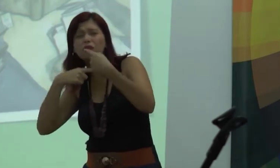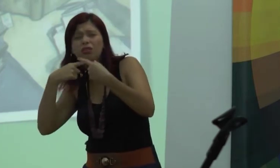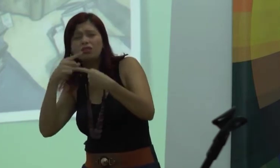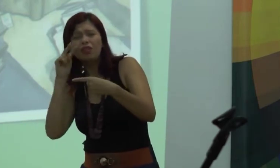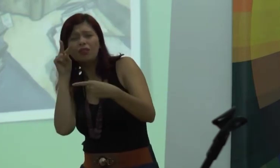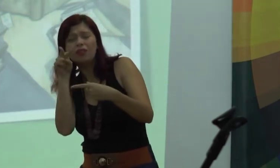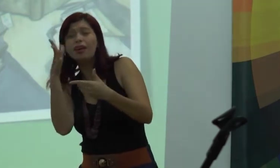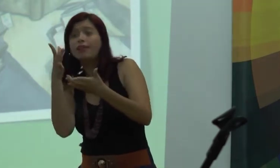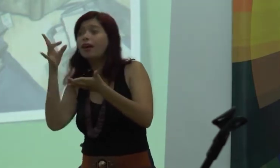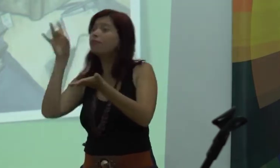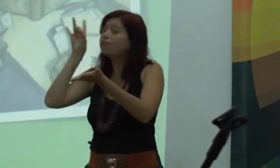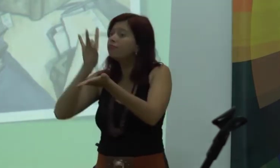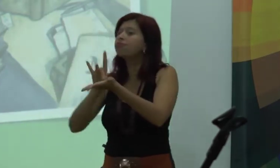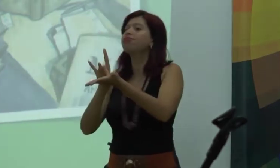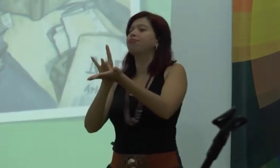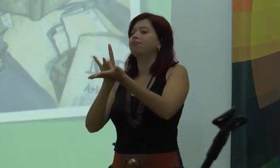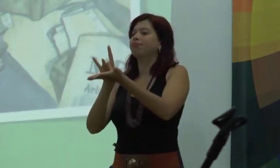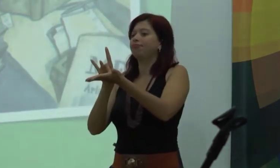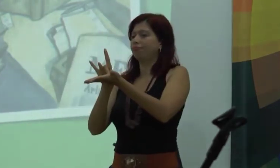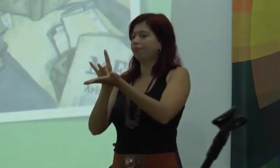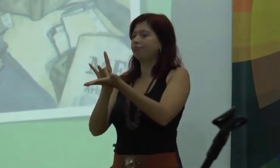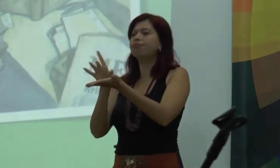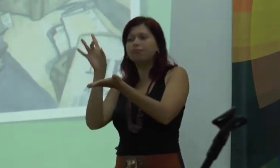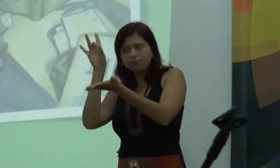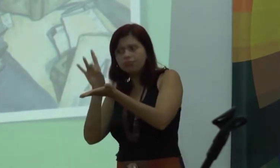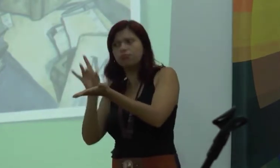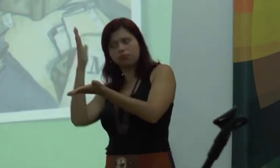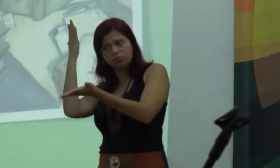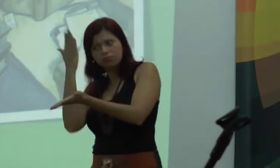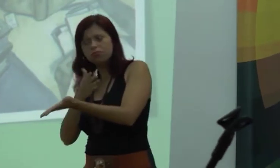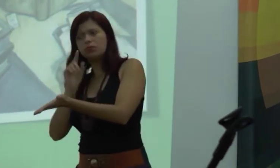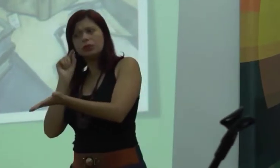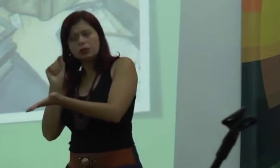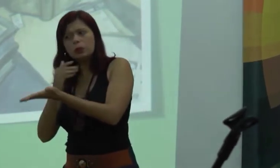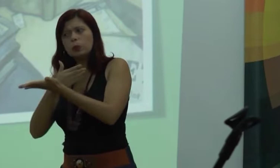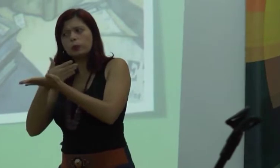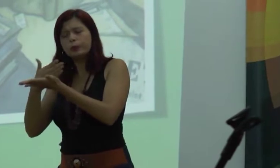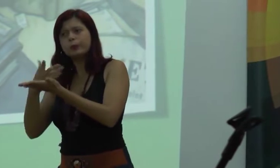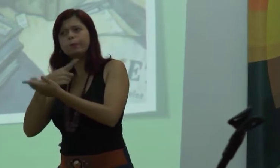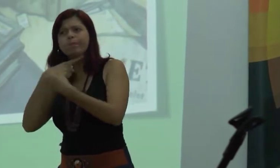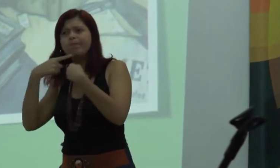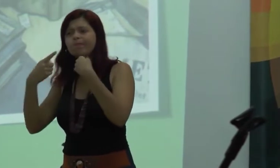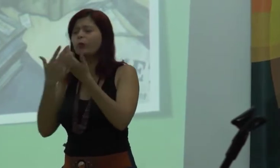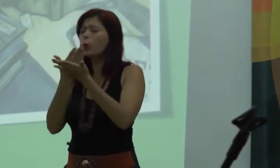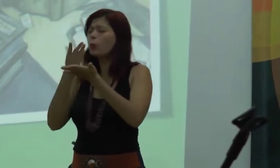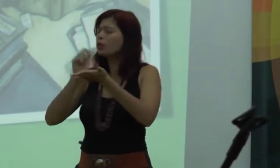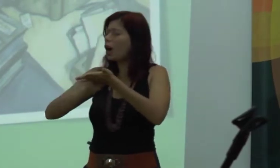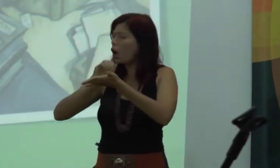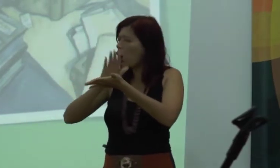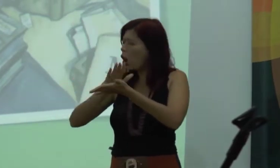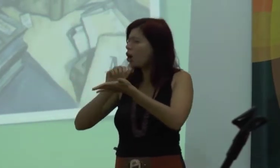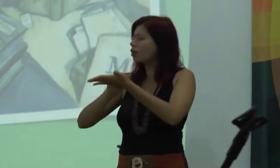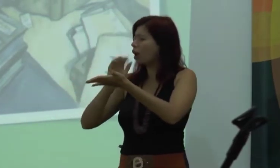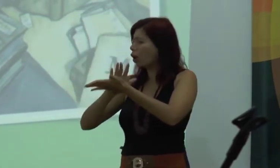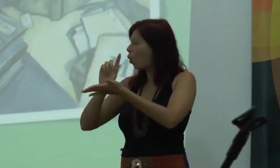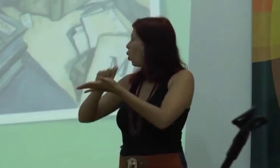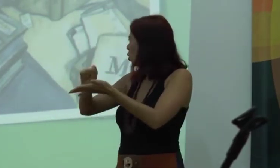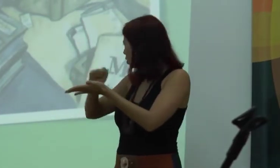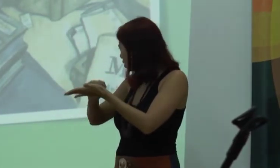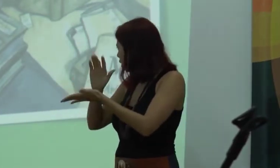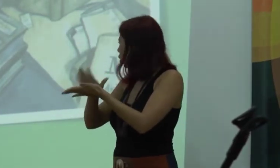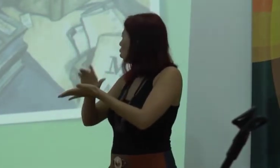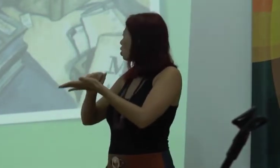e pensar que aquilo que ele estava vendo era real, era um fato. Então, as